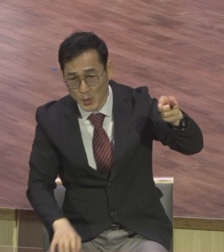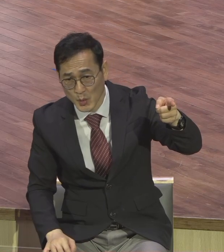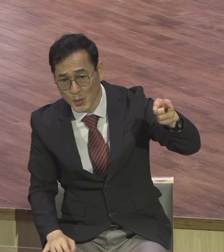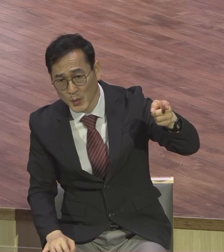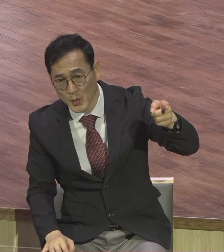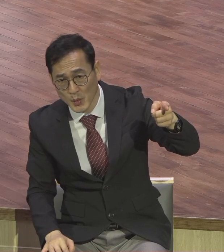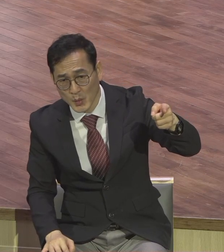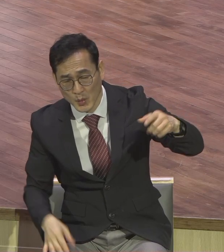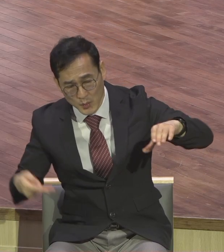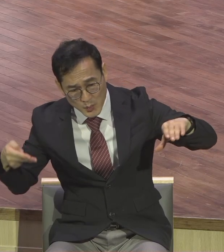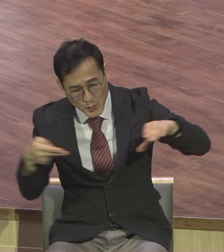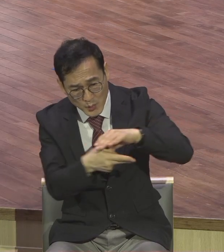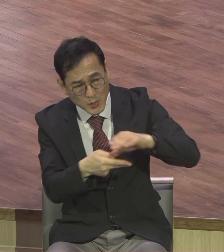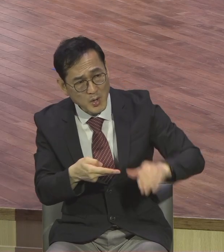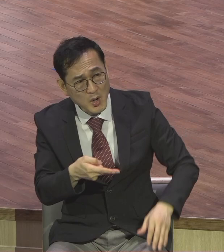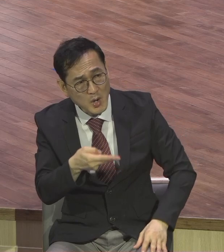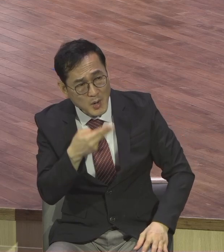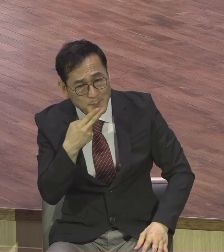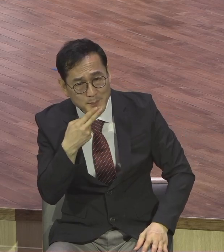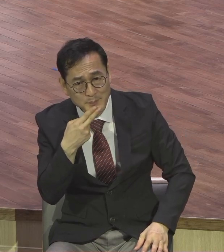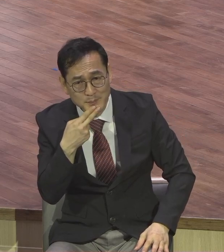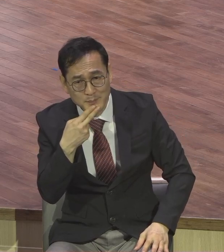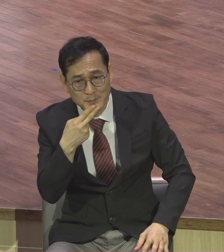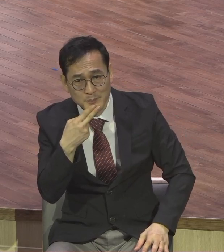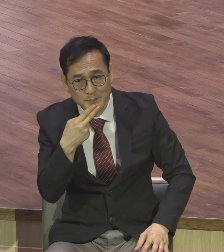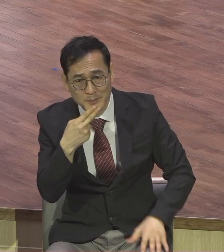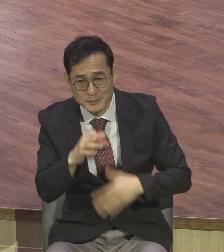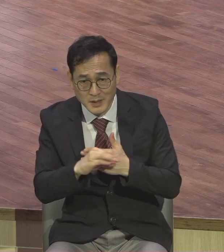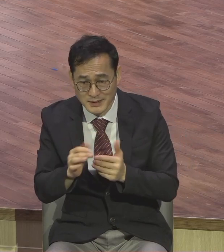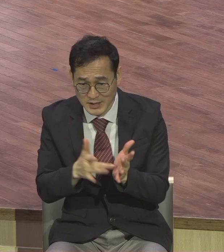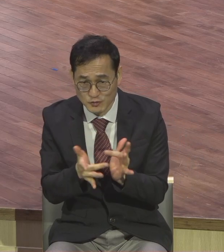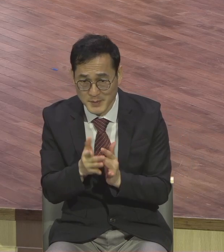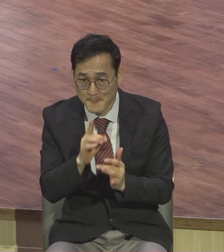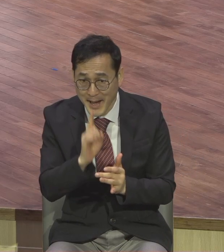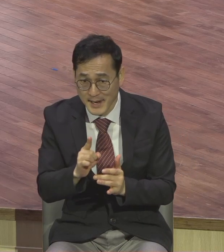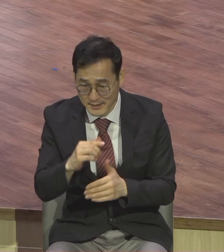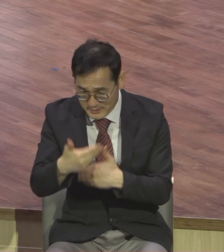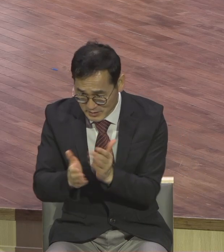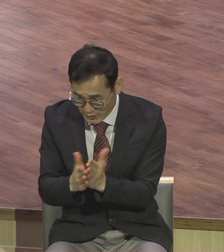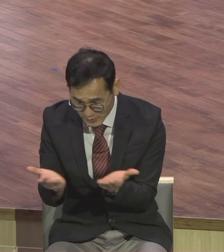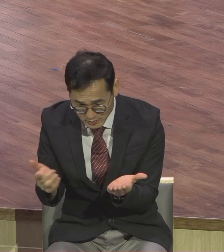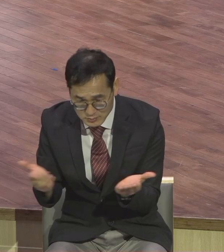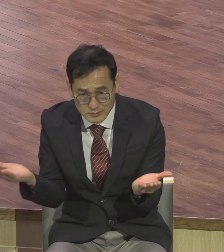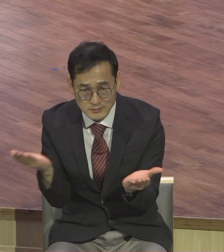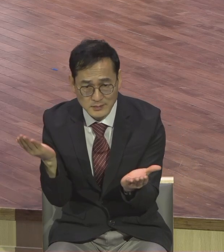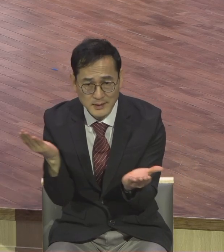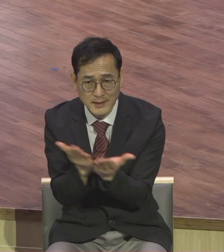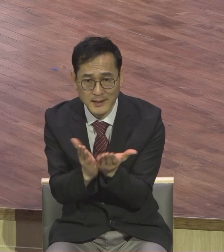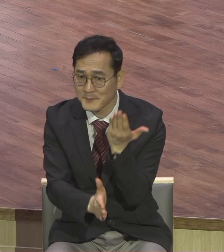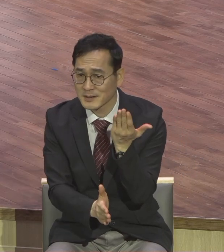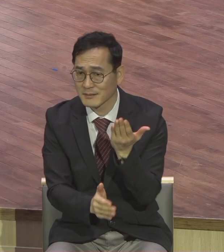되는지 정확한 주소가 없었다고 하면 아마 예수님의 부활에 대해서